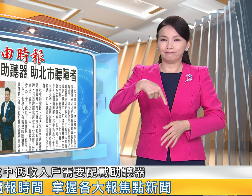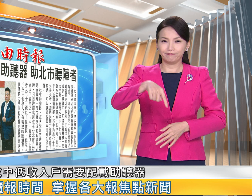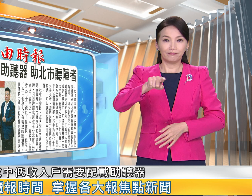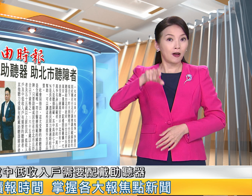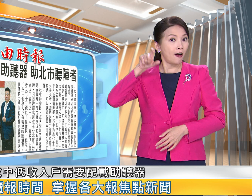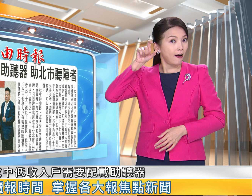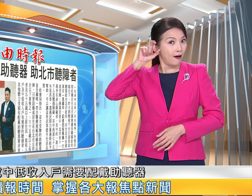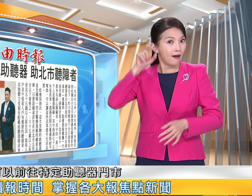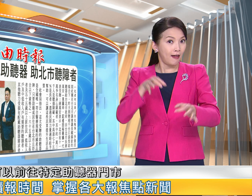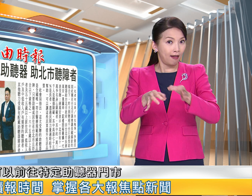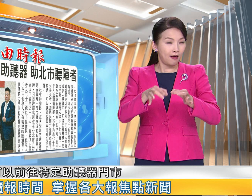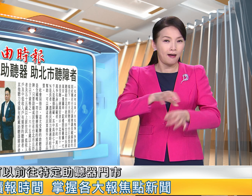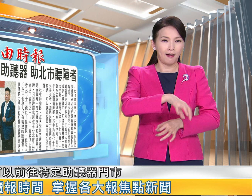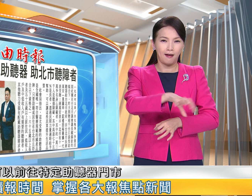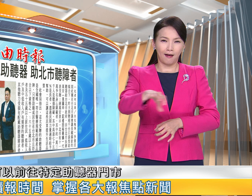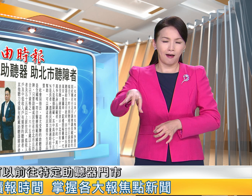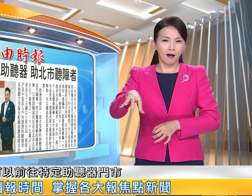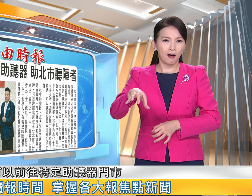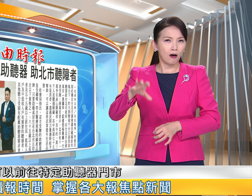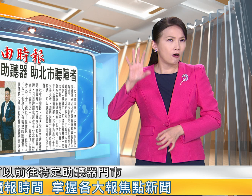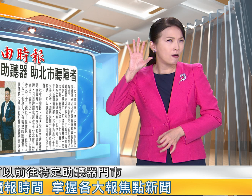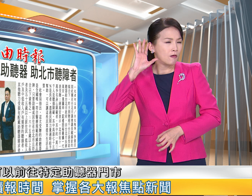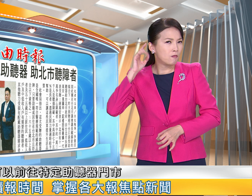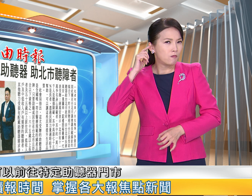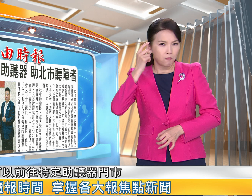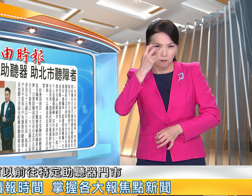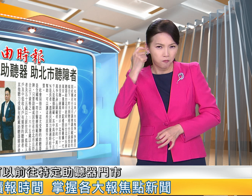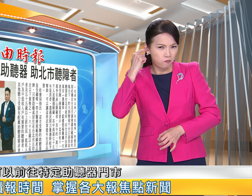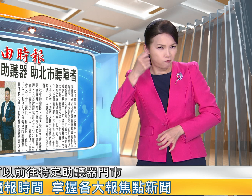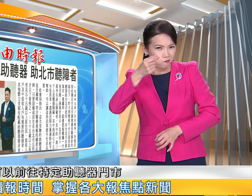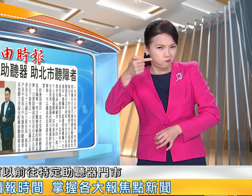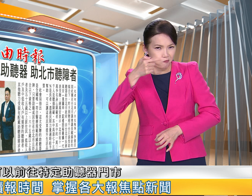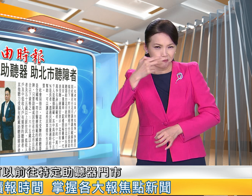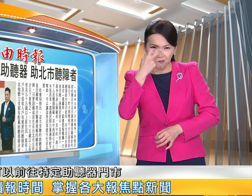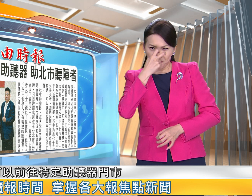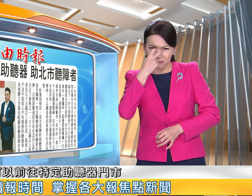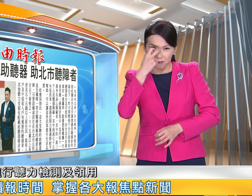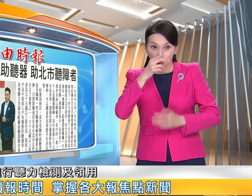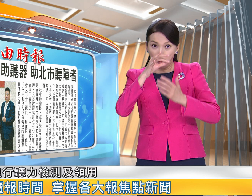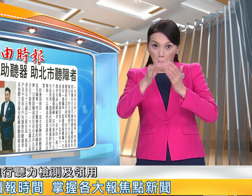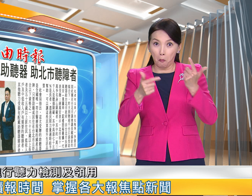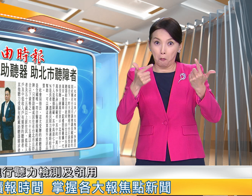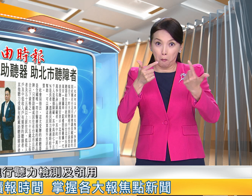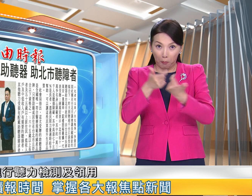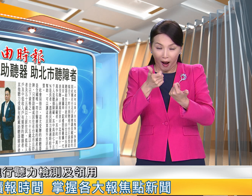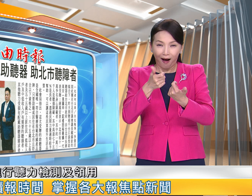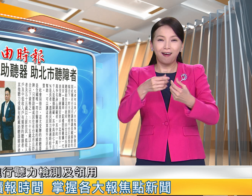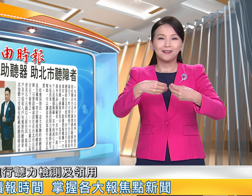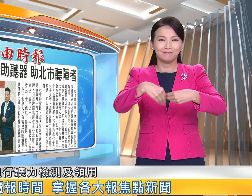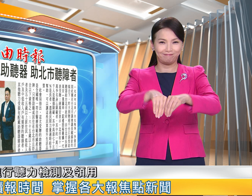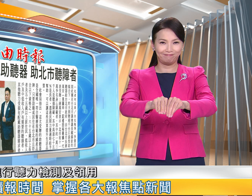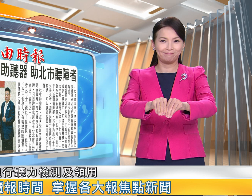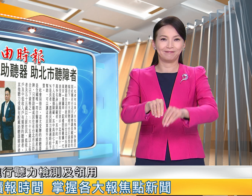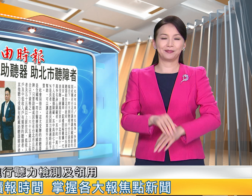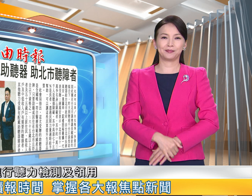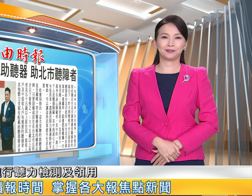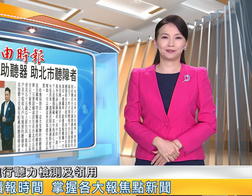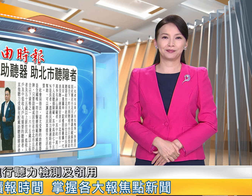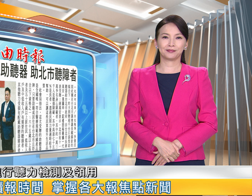器，可以前往特定的助听器门市进行听力检测以及领用。